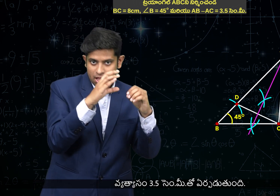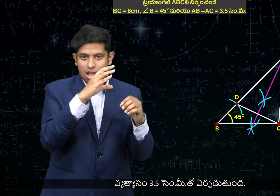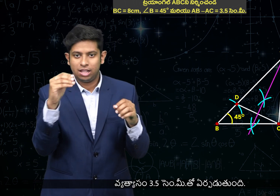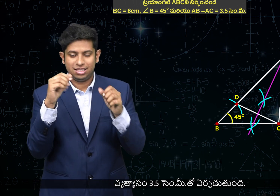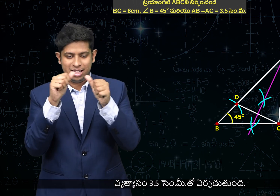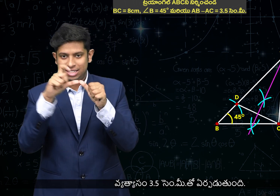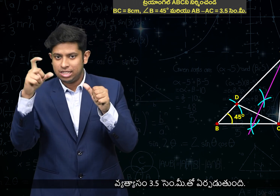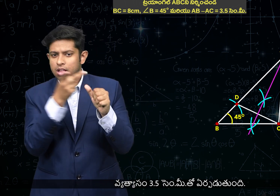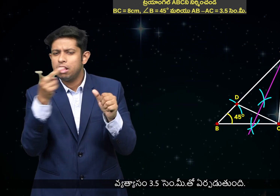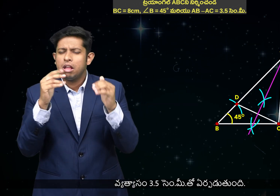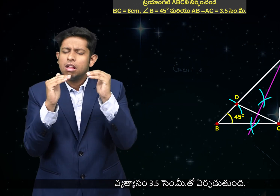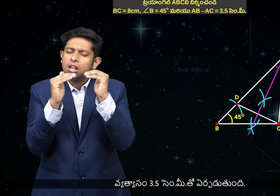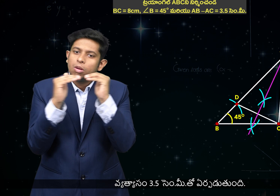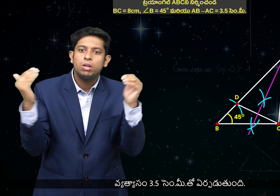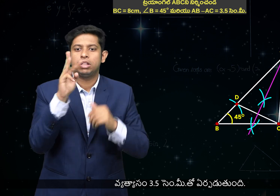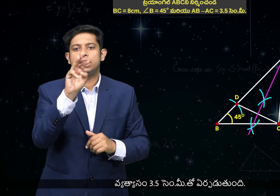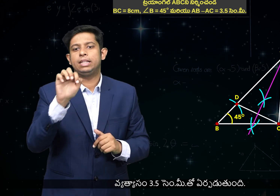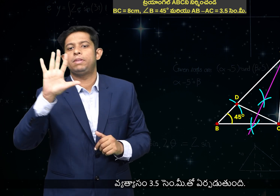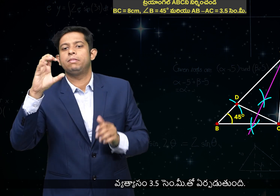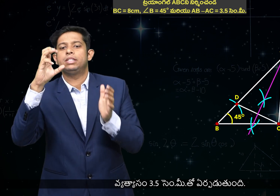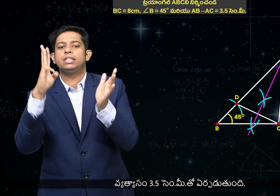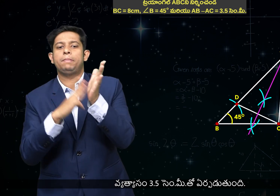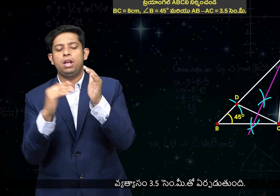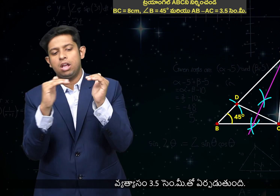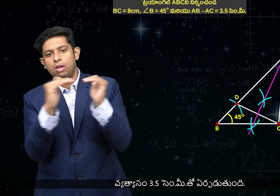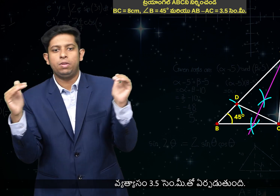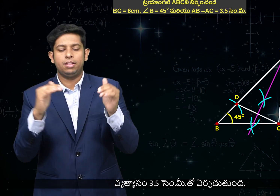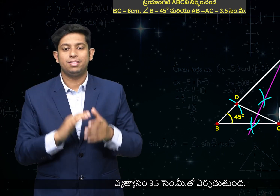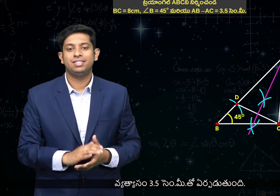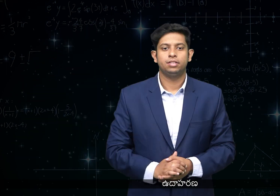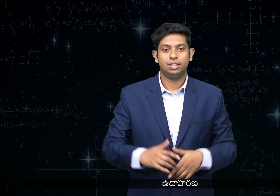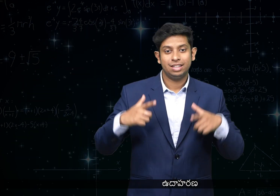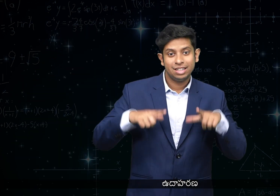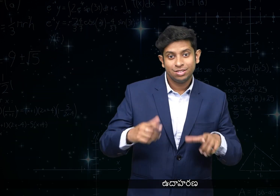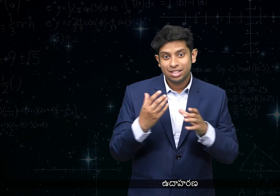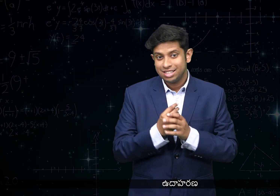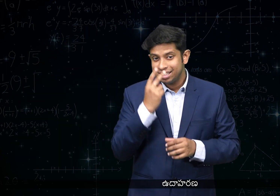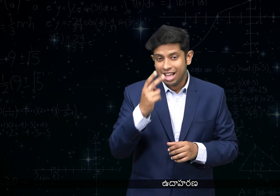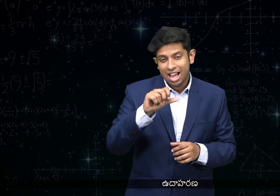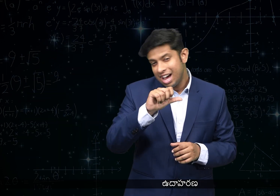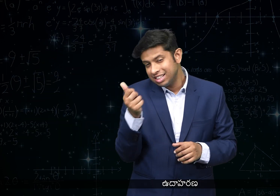వ్యత్యాసం 3.5 సెంటీమీటర్లతో ఏర్పడుతుంది. ఉదాహరణ: